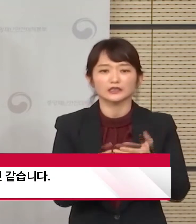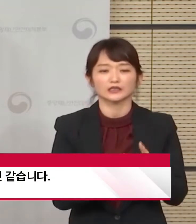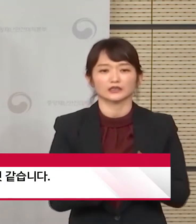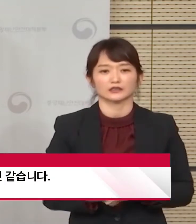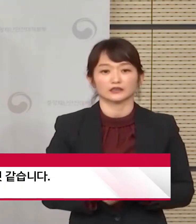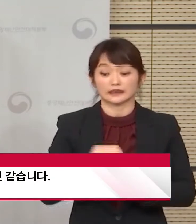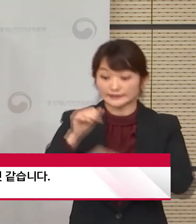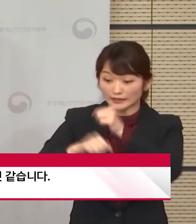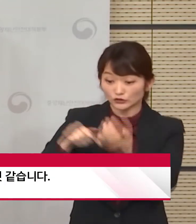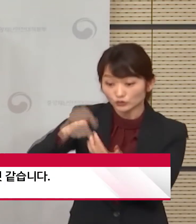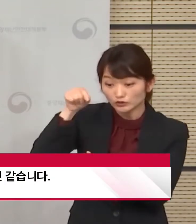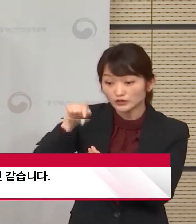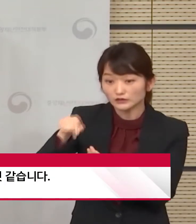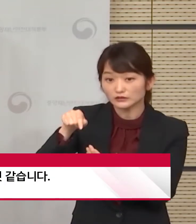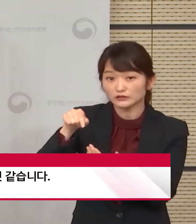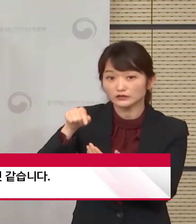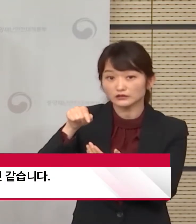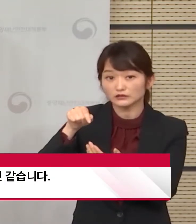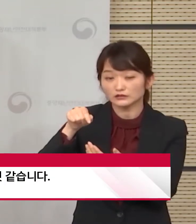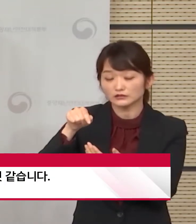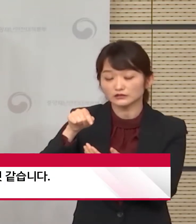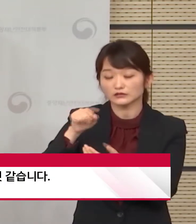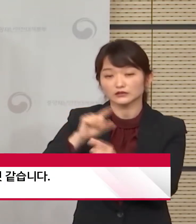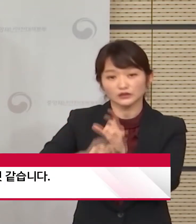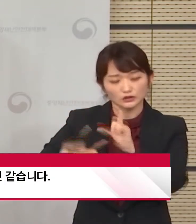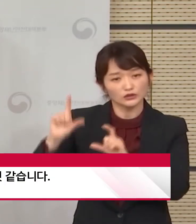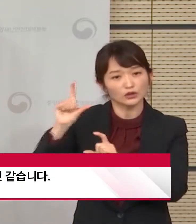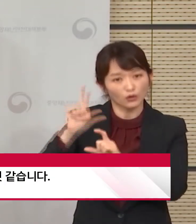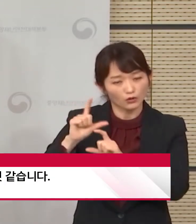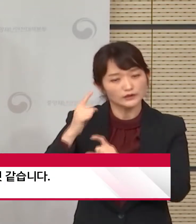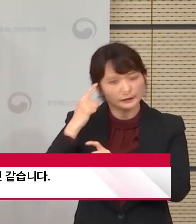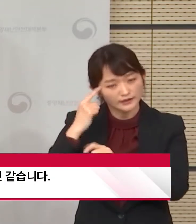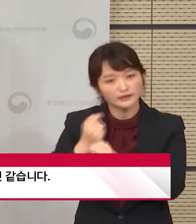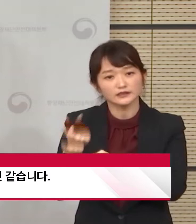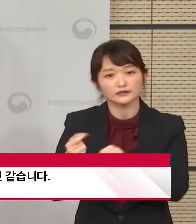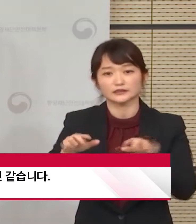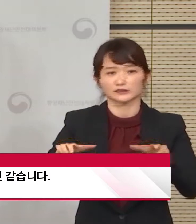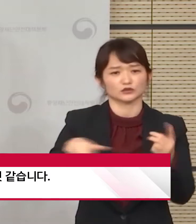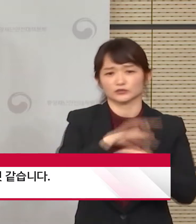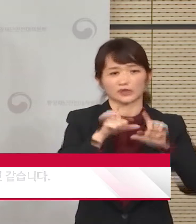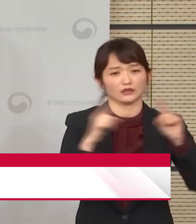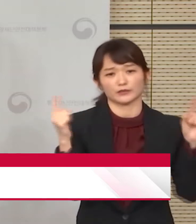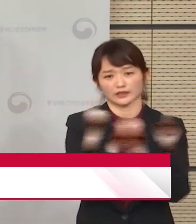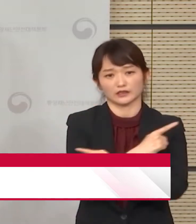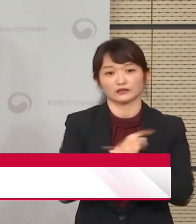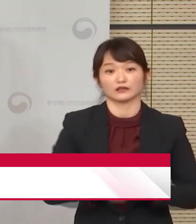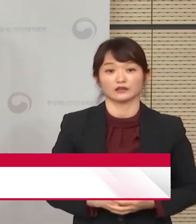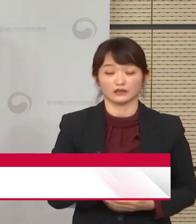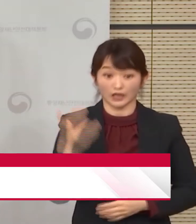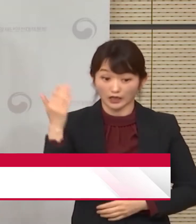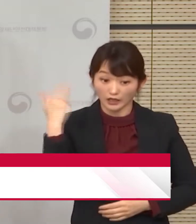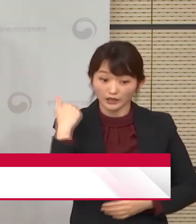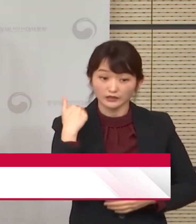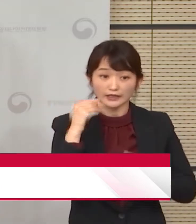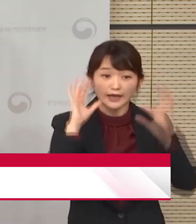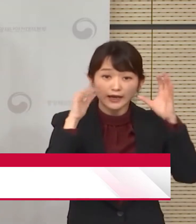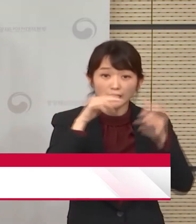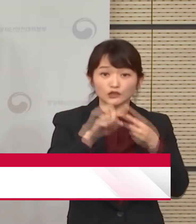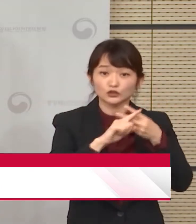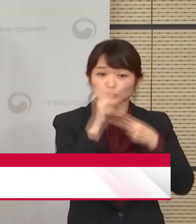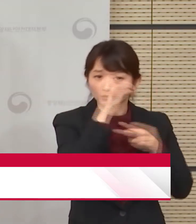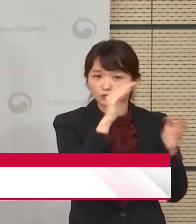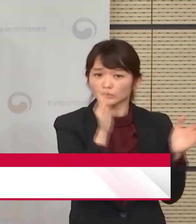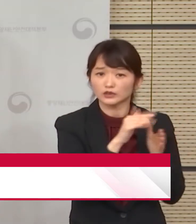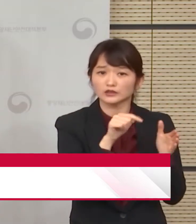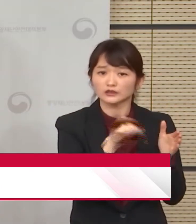선택이라는 것이 더 부각이 된 것 같습니다. 그렇지만 지금은 좀 상황이 바뀌었습니다. 예전에는 소아청소년에 대한